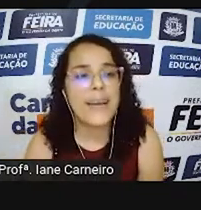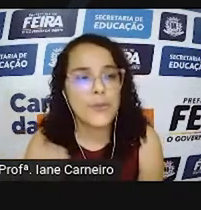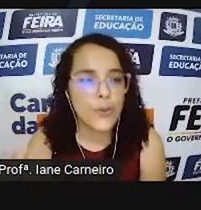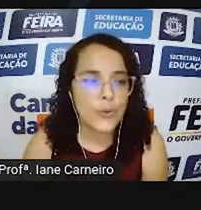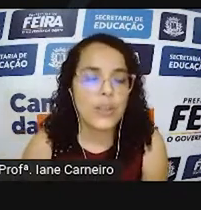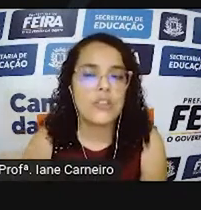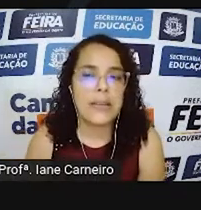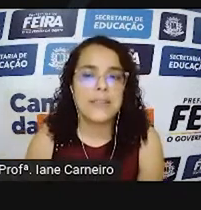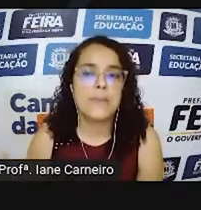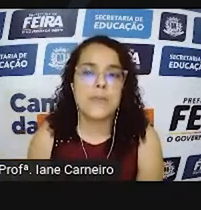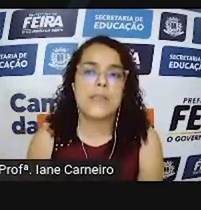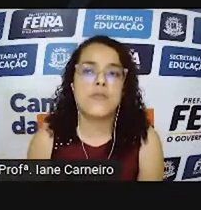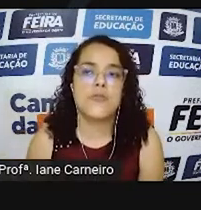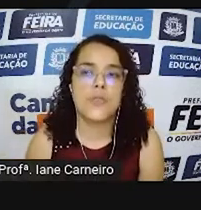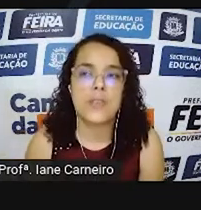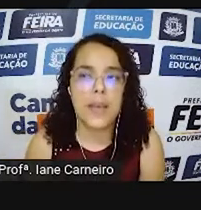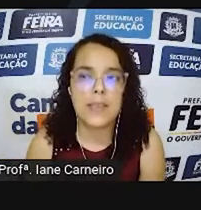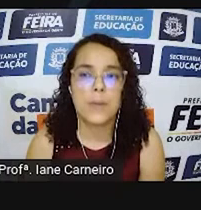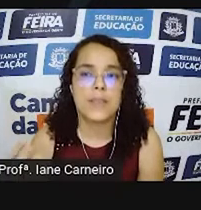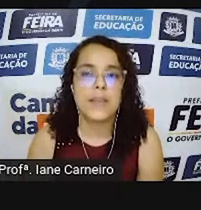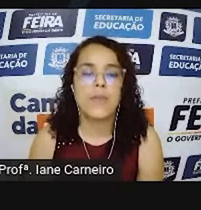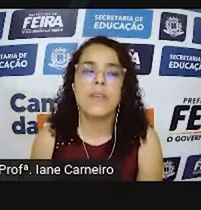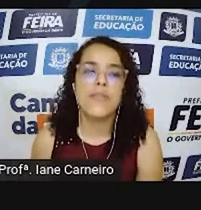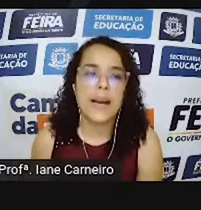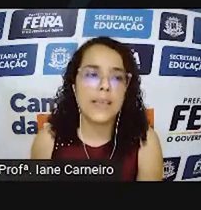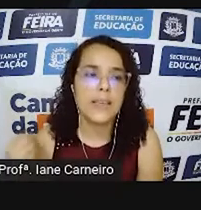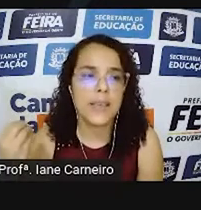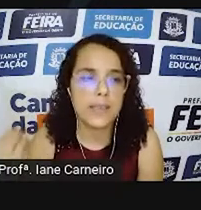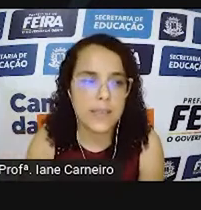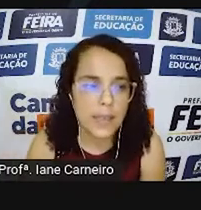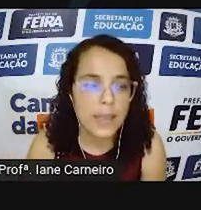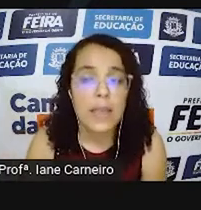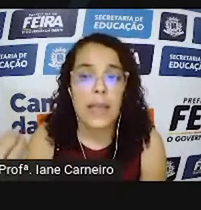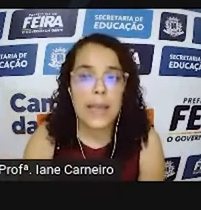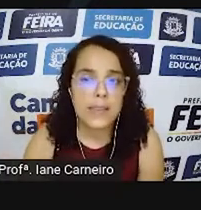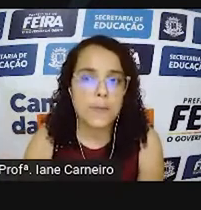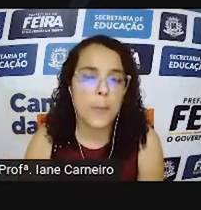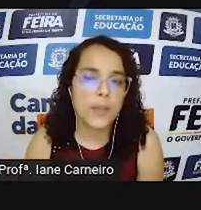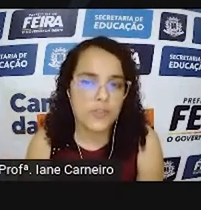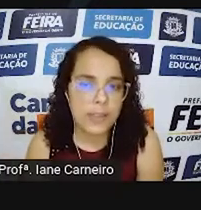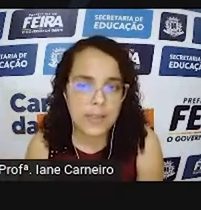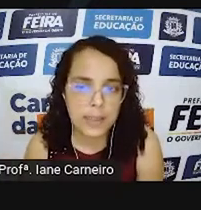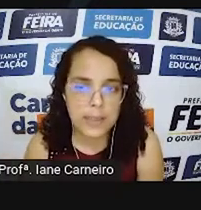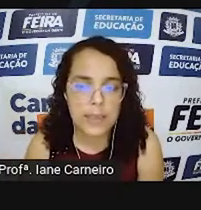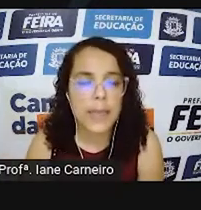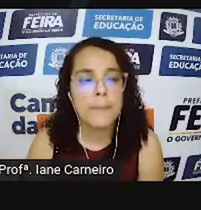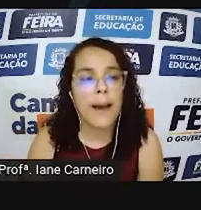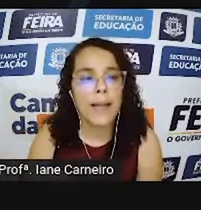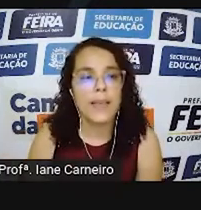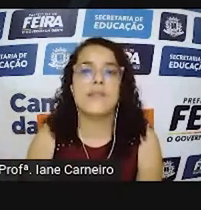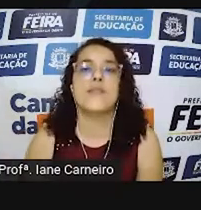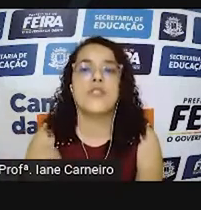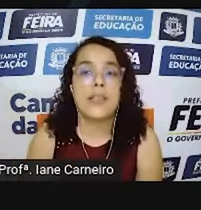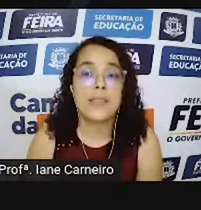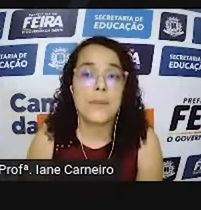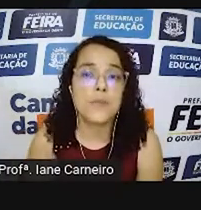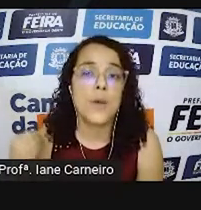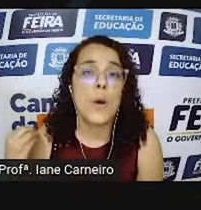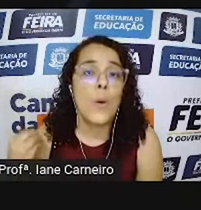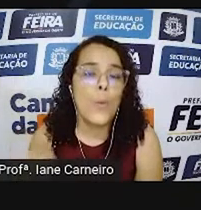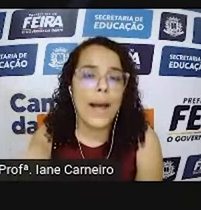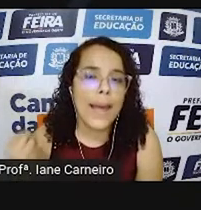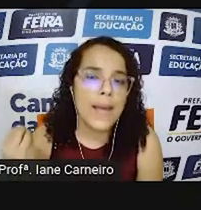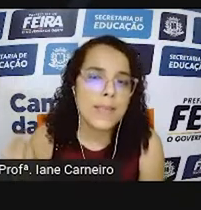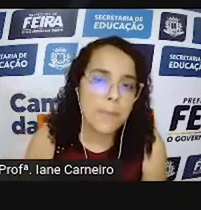esse material todo que está à disposição de vocês é um material que vai enriquecer esse momento de escrita, né? E para isso, nós